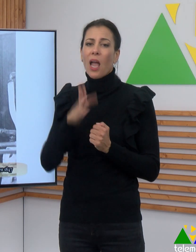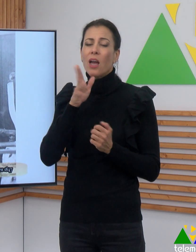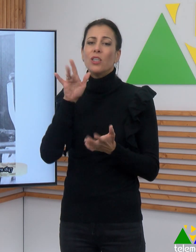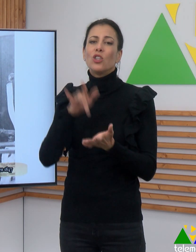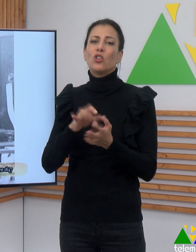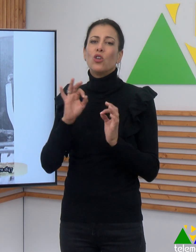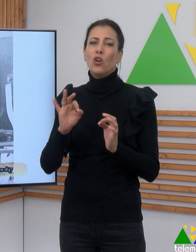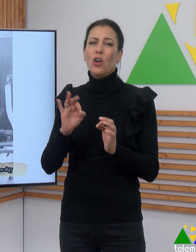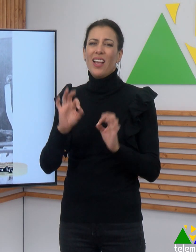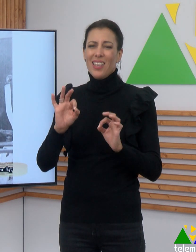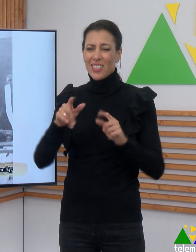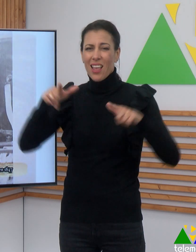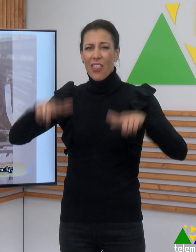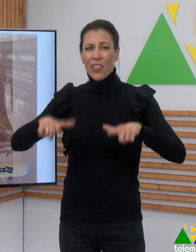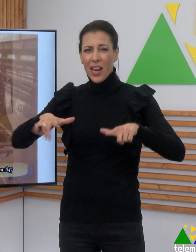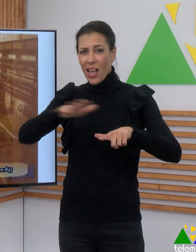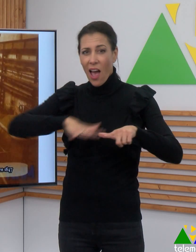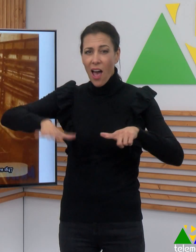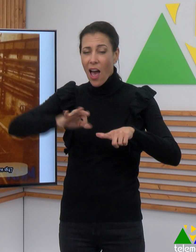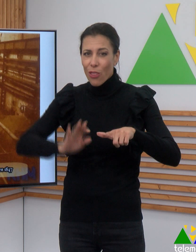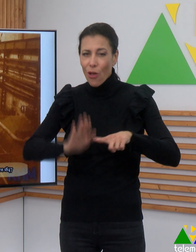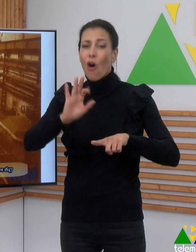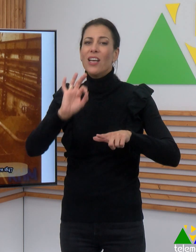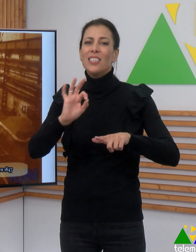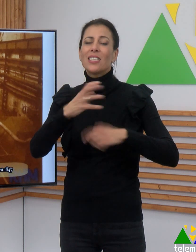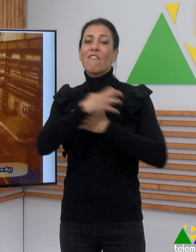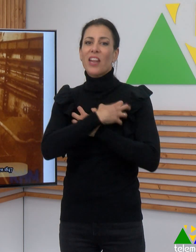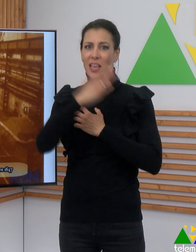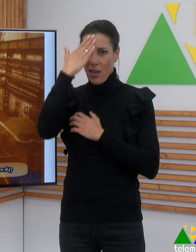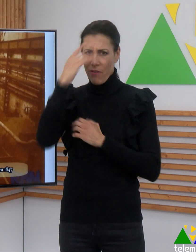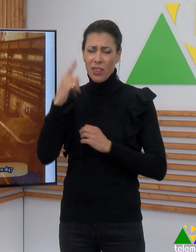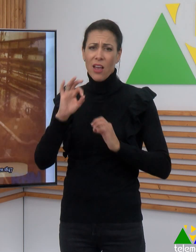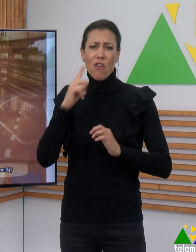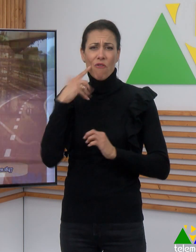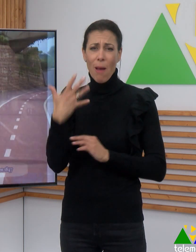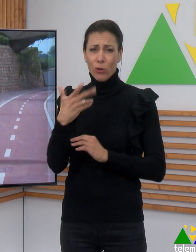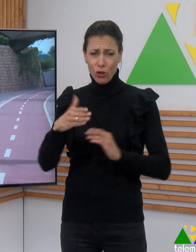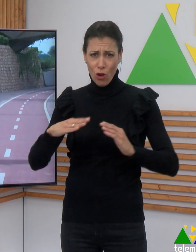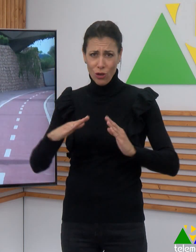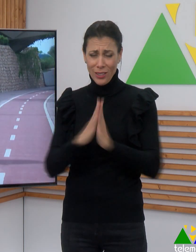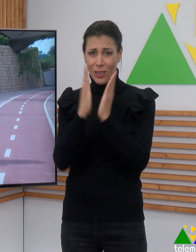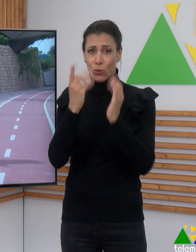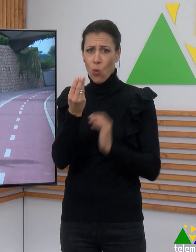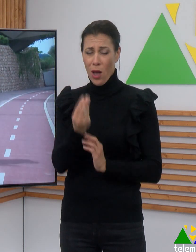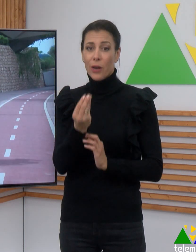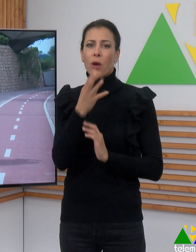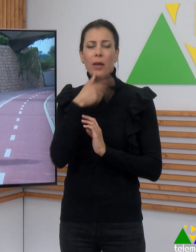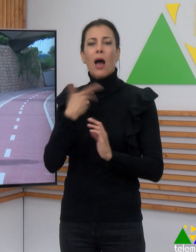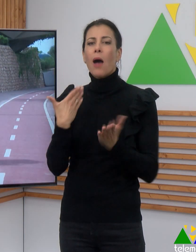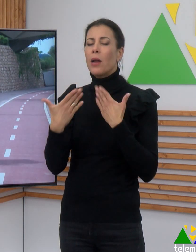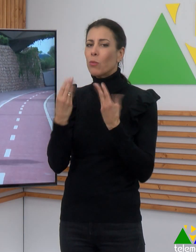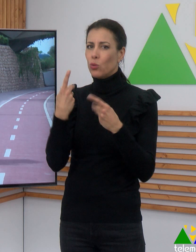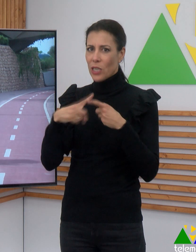al cercado de la Virgen de la Cabeza, con su famoso santuario. Así que le vamos a hablar de muchas cosas. Vamos a hablar de